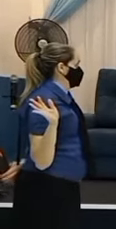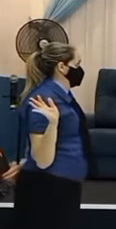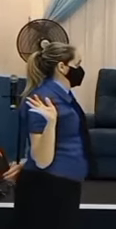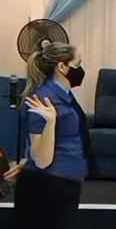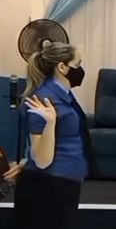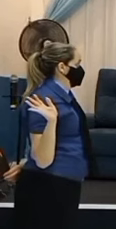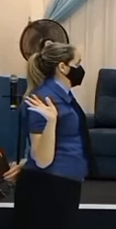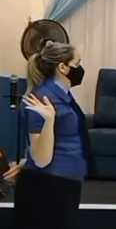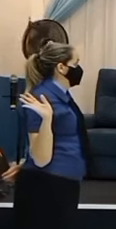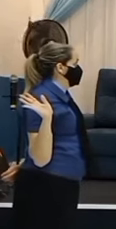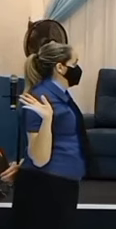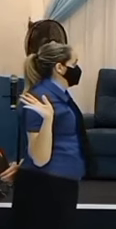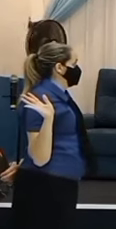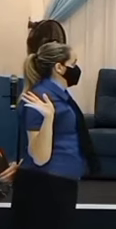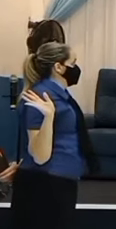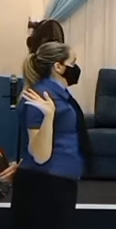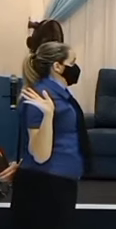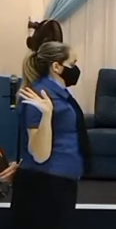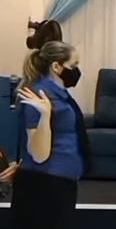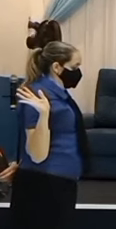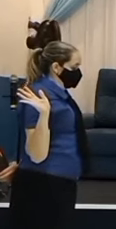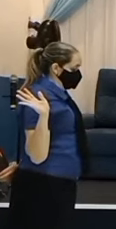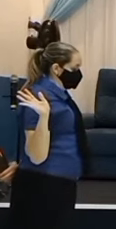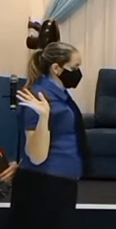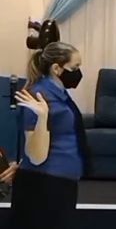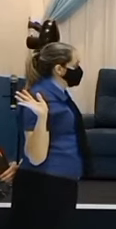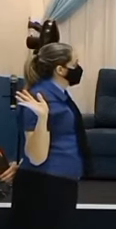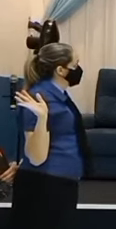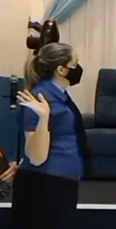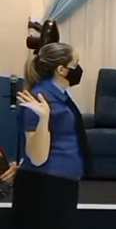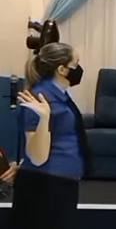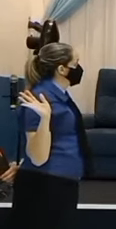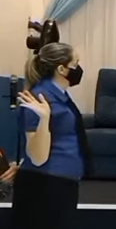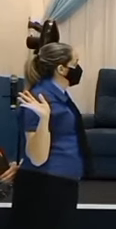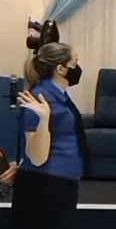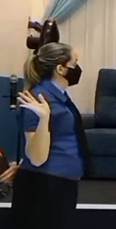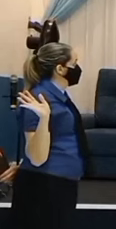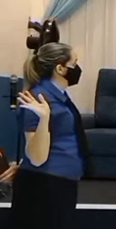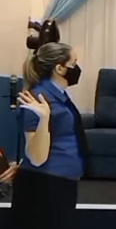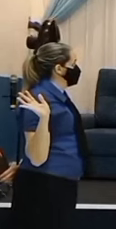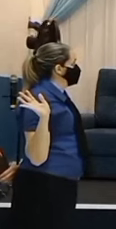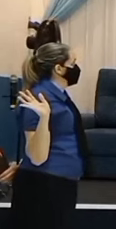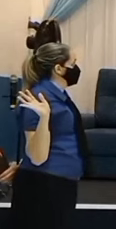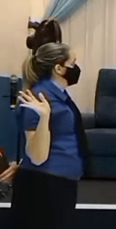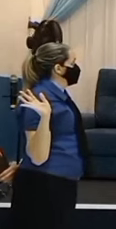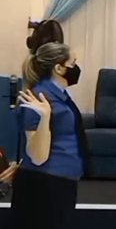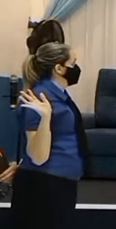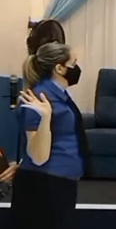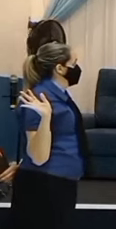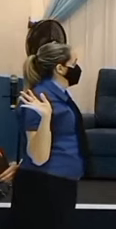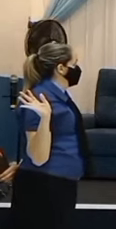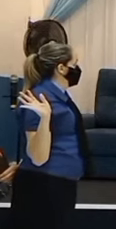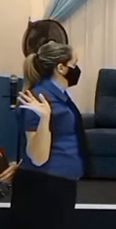Muitas das vezes a coisa ruim quando bate na porta não é o diabo, é a permissividade de Deus para ajustar algumas coisas na nossa